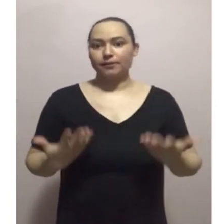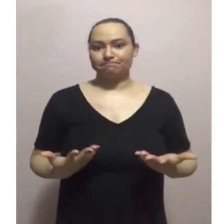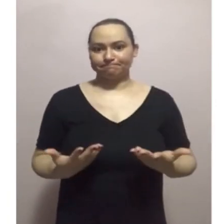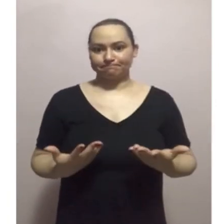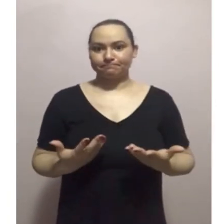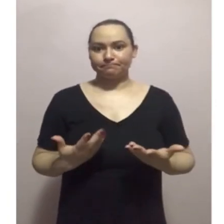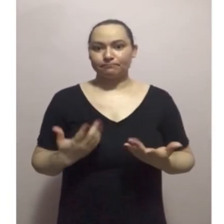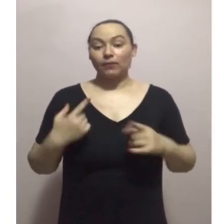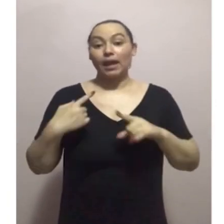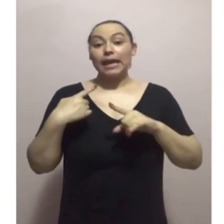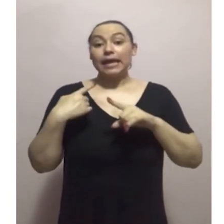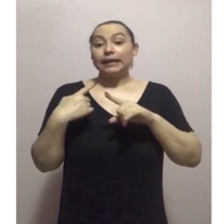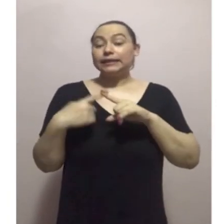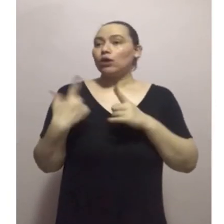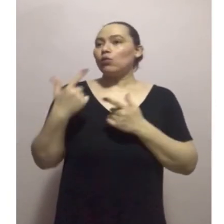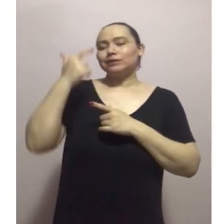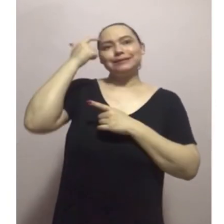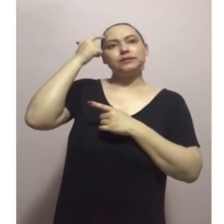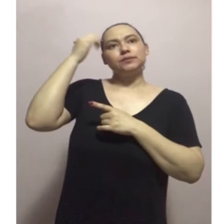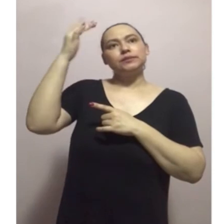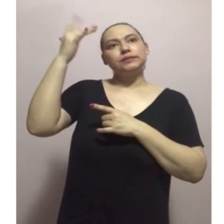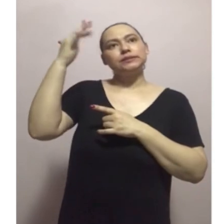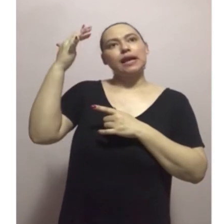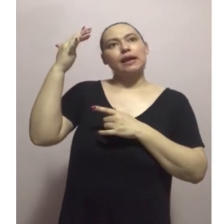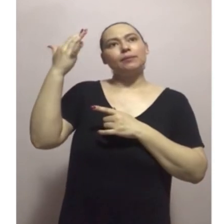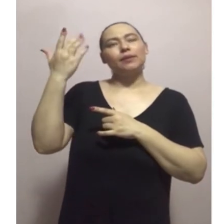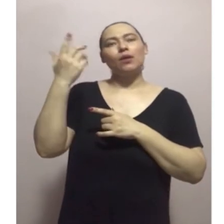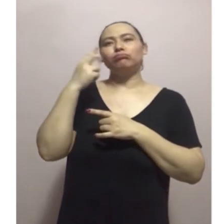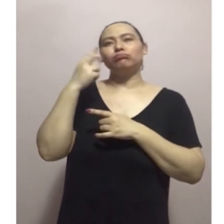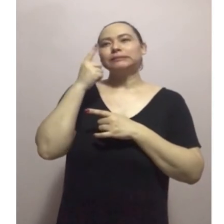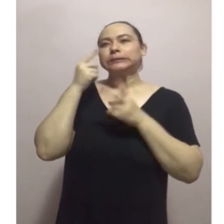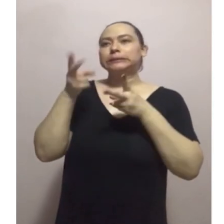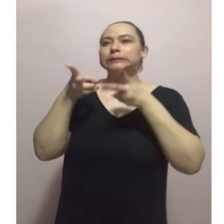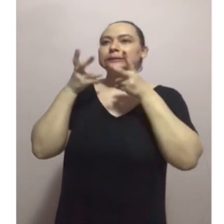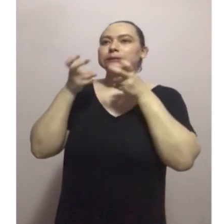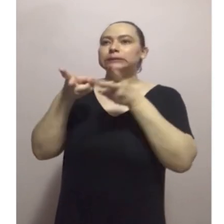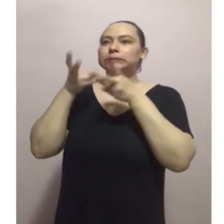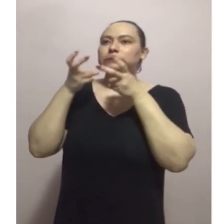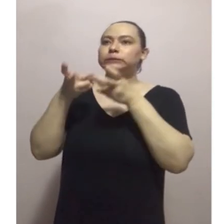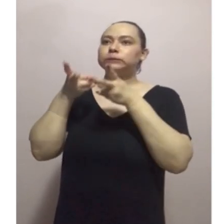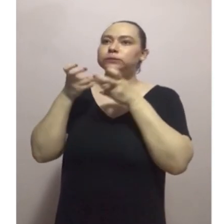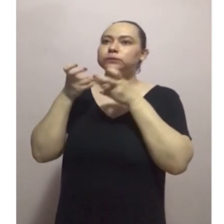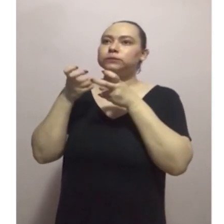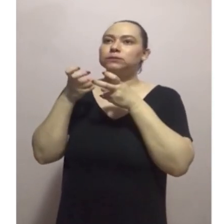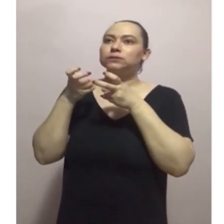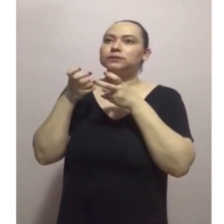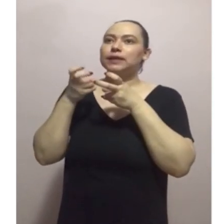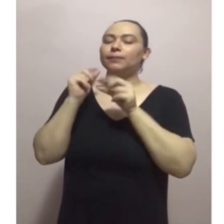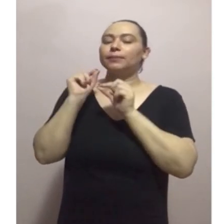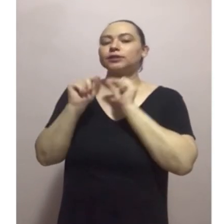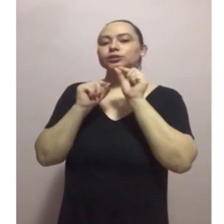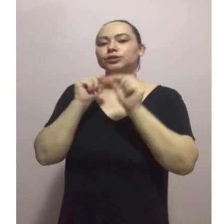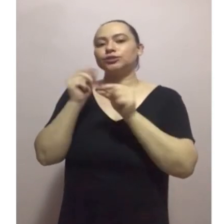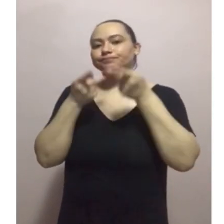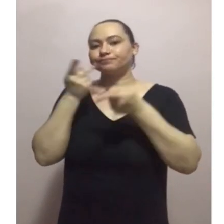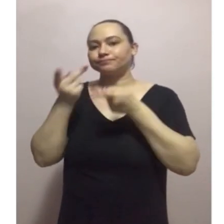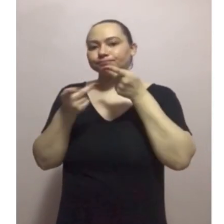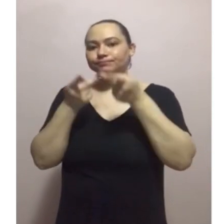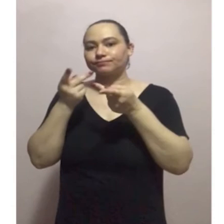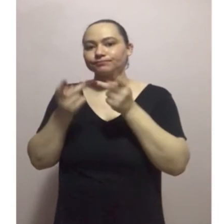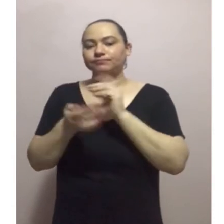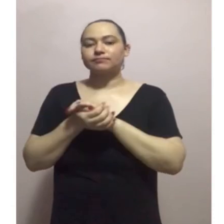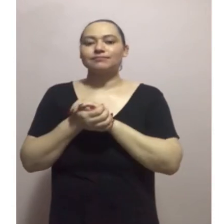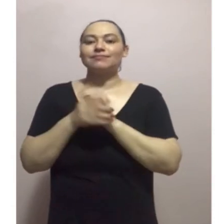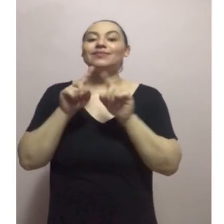ideia? Então, quando a gente parou para pensar, né, olhando para dentro, né, para a equipe Rubim, a gente falou assim,